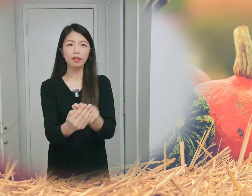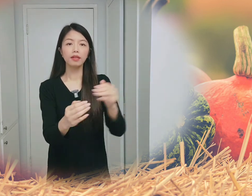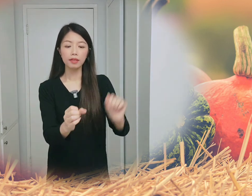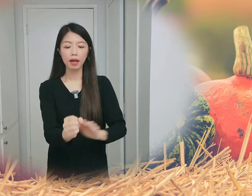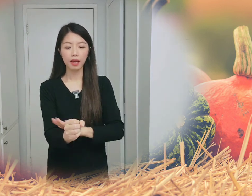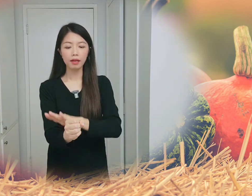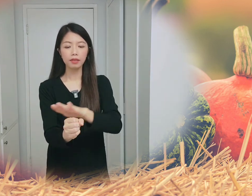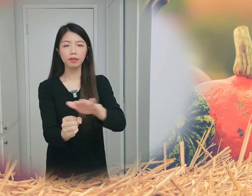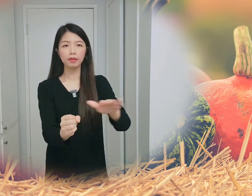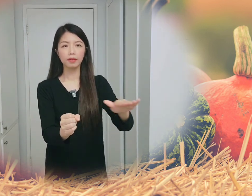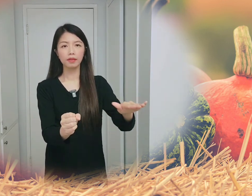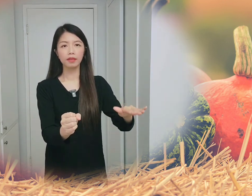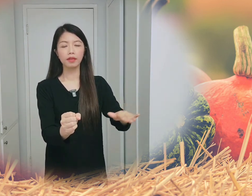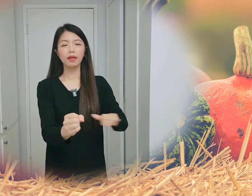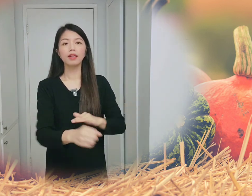완전한 사랑.